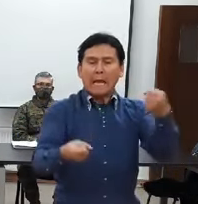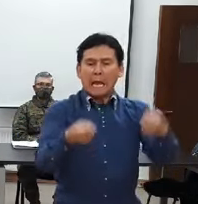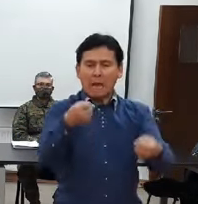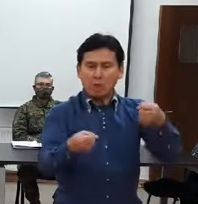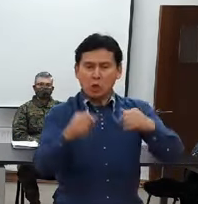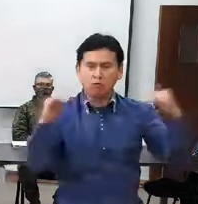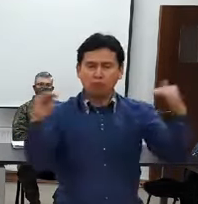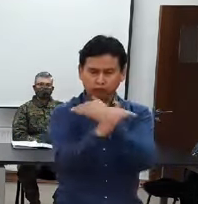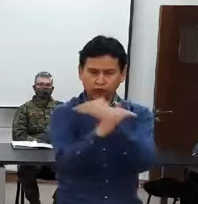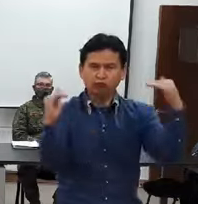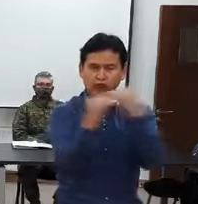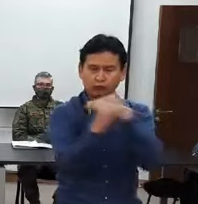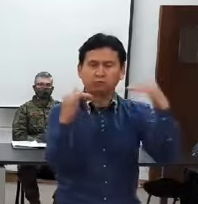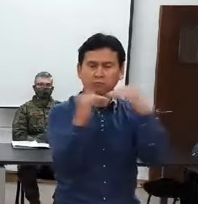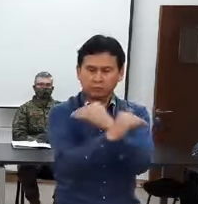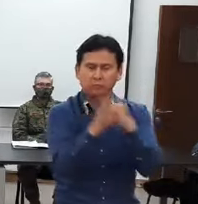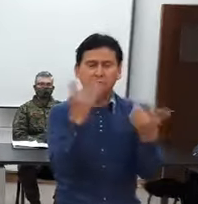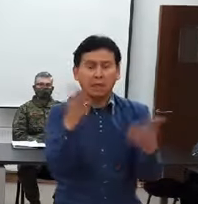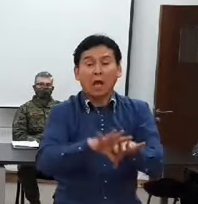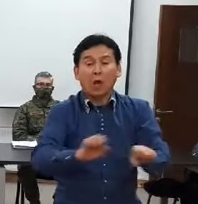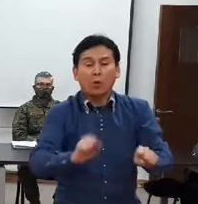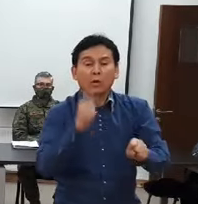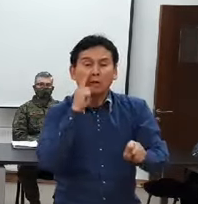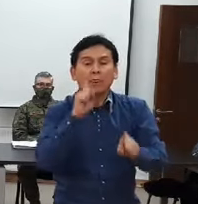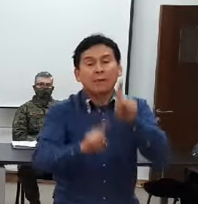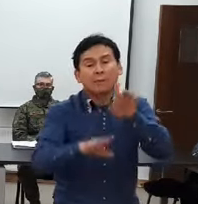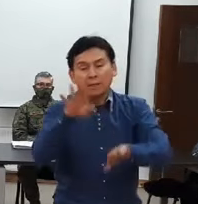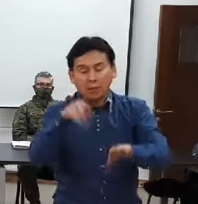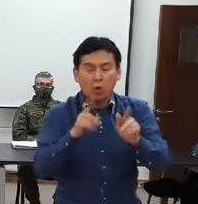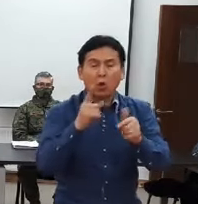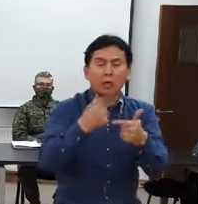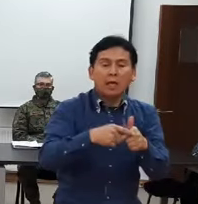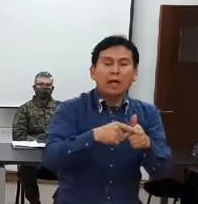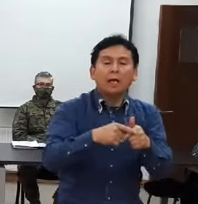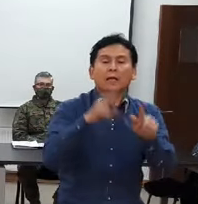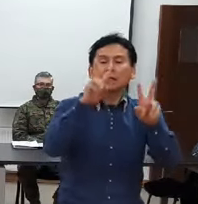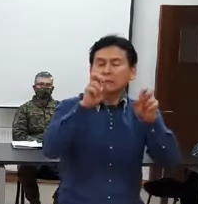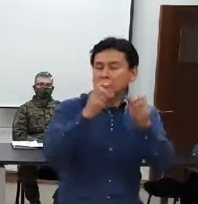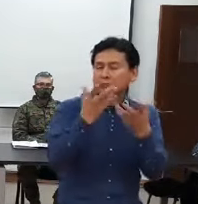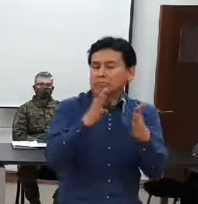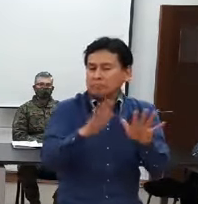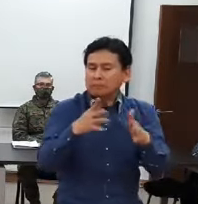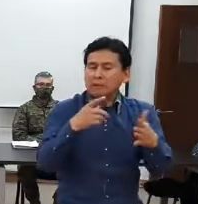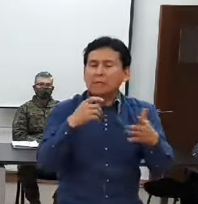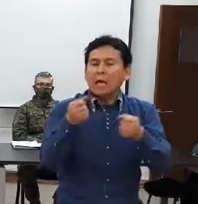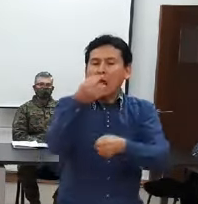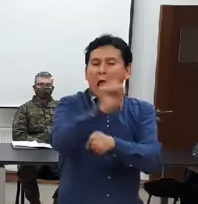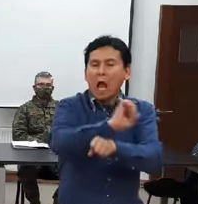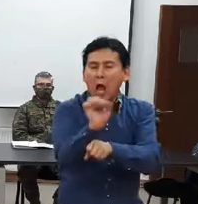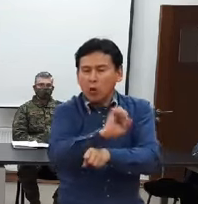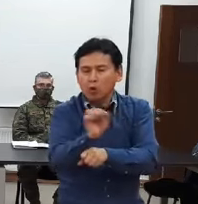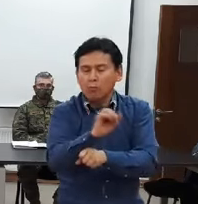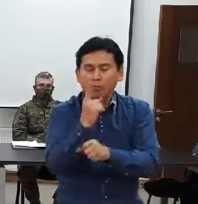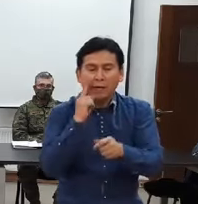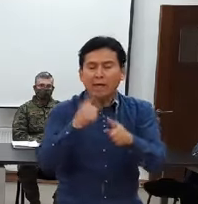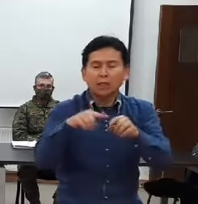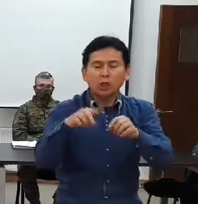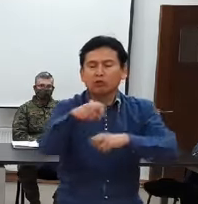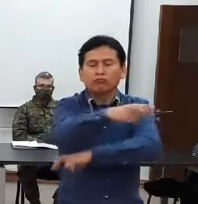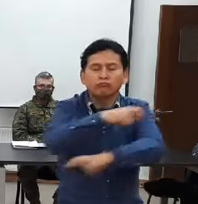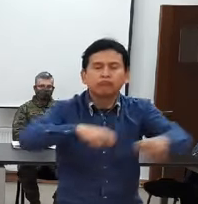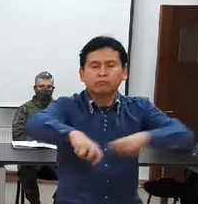colocan periódicamente de acuerdo a los desplazamientos y a los flujos que prevemos que van a haber de vehículos para impedir la circulación